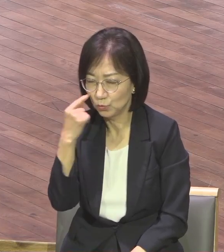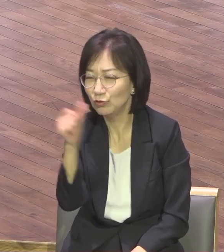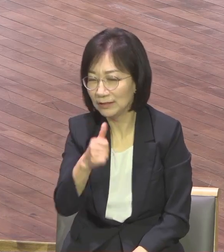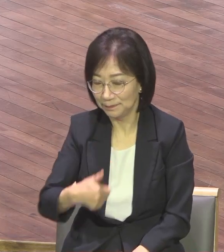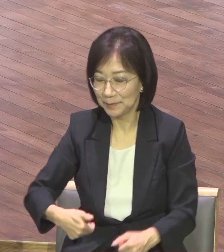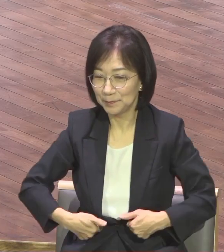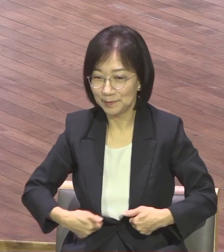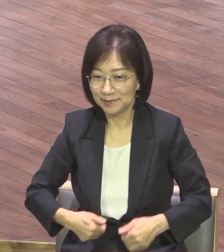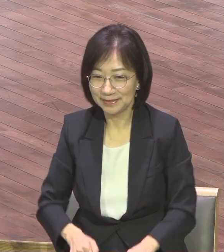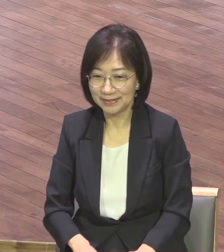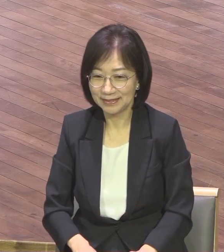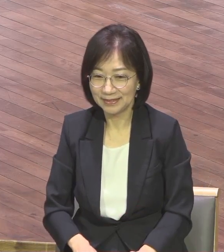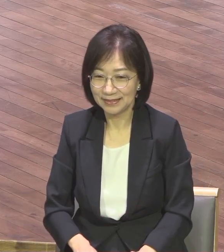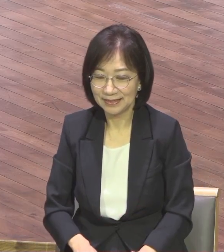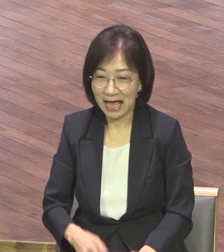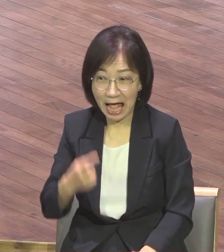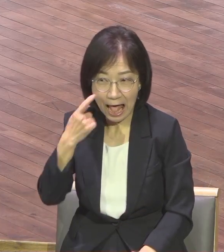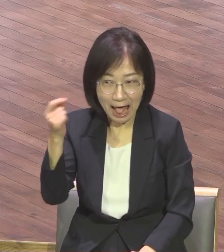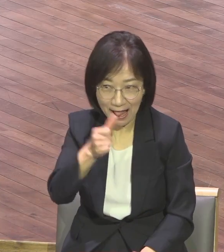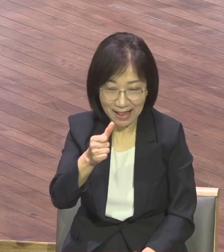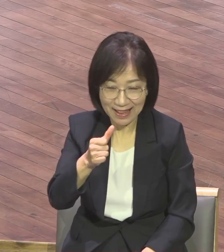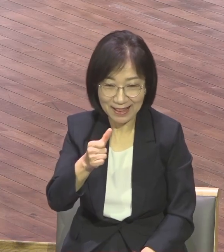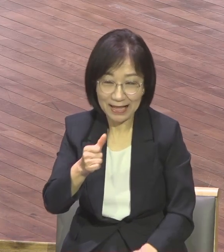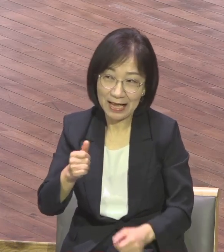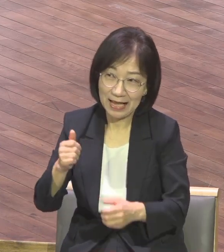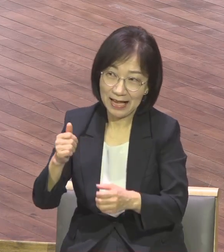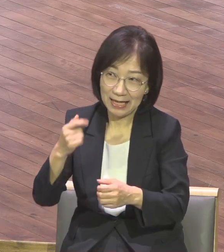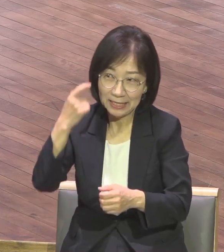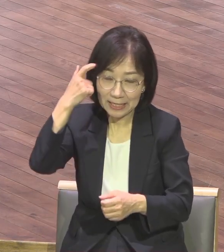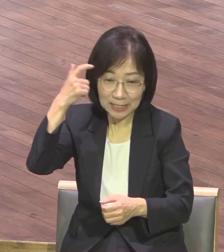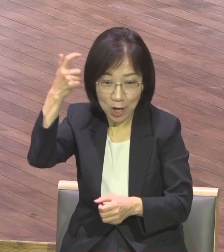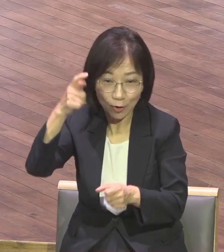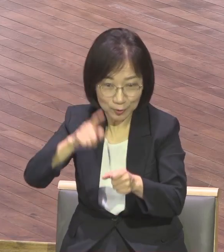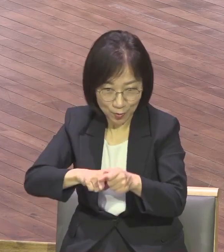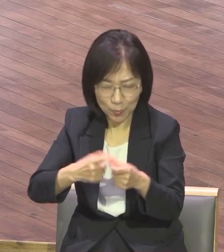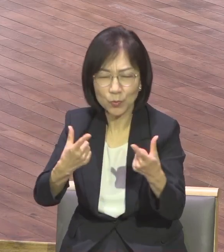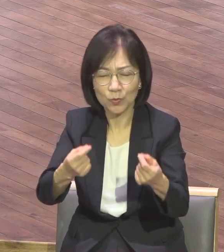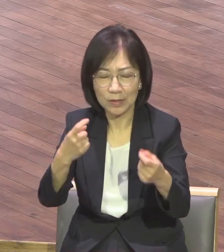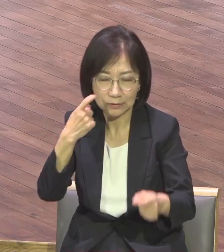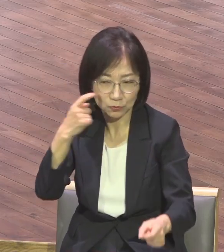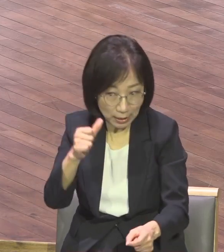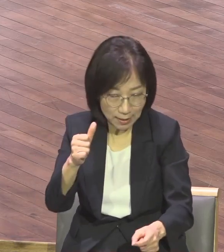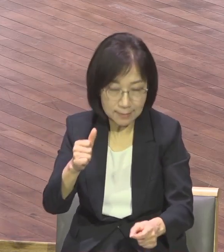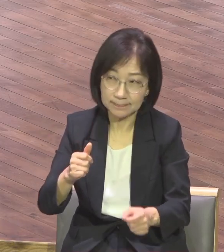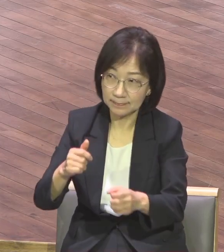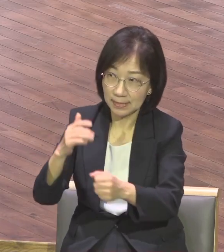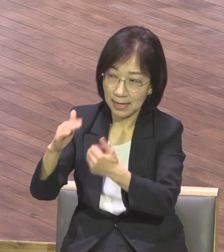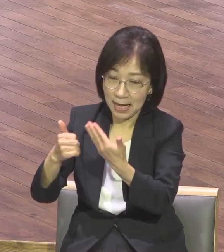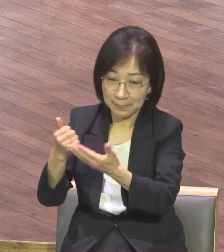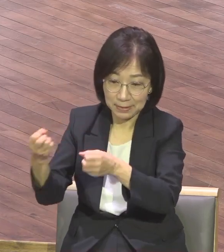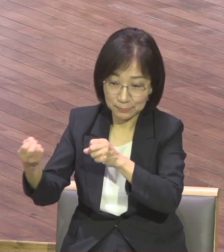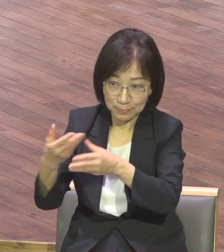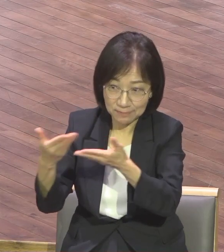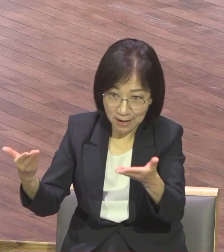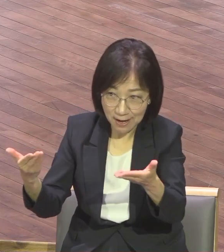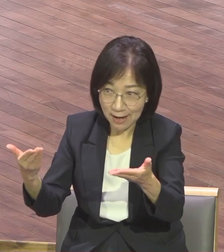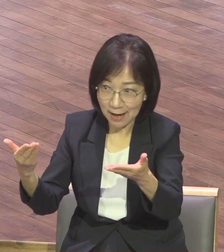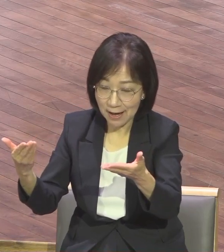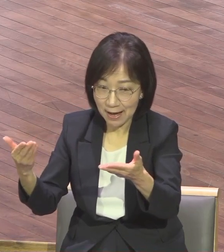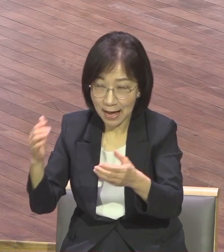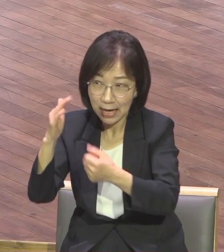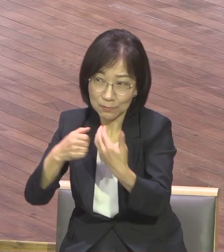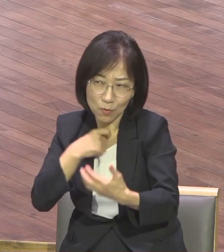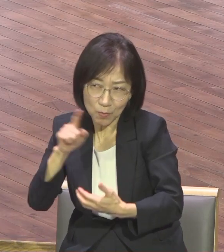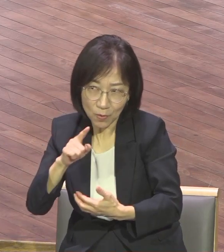세상 말로도 그래 밥 굶지 않아요. 눈치가 영적으로 눈치가 빨라야 돼. 하나님이 지금 손길이